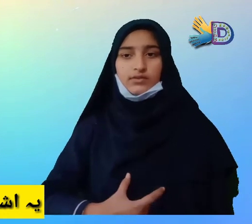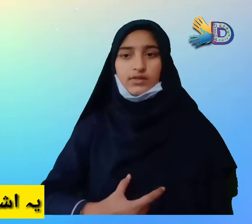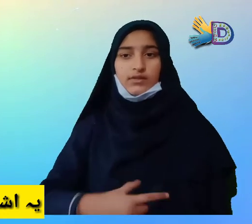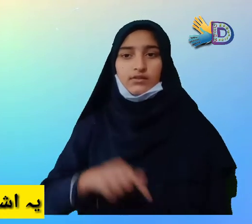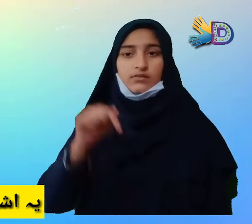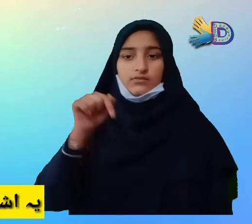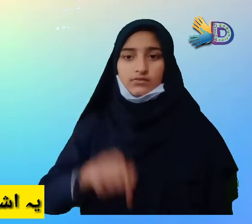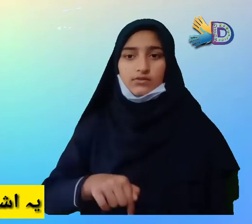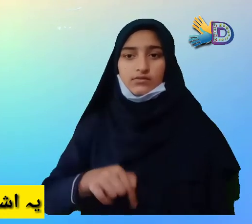ये